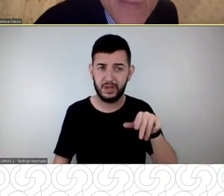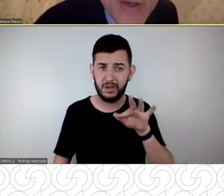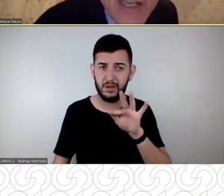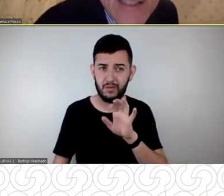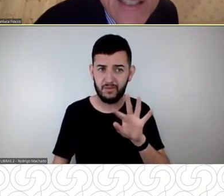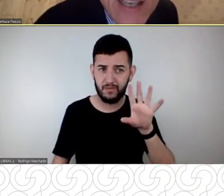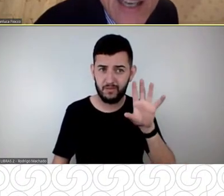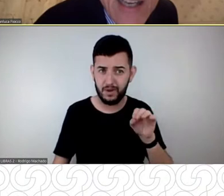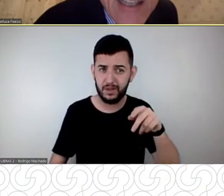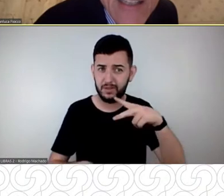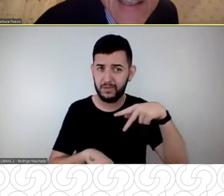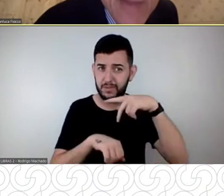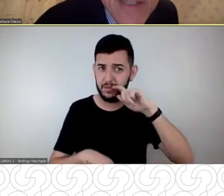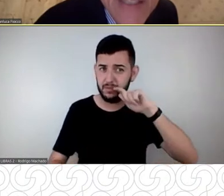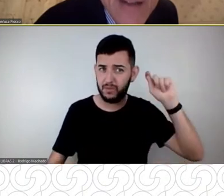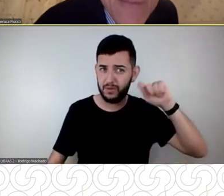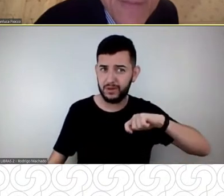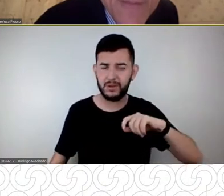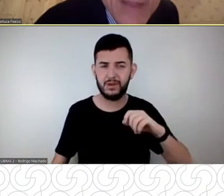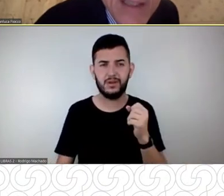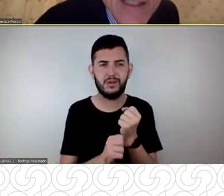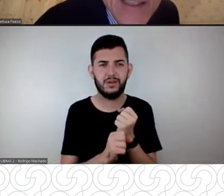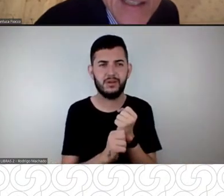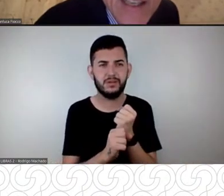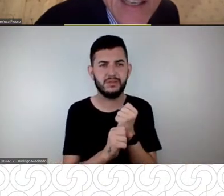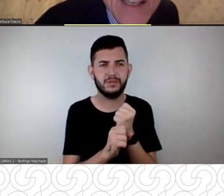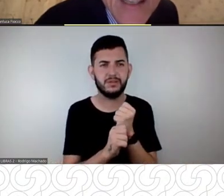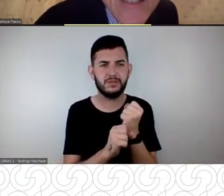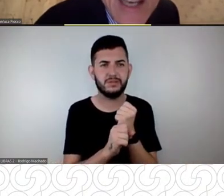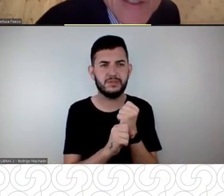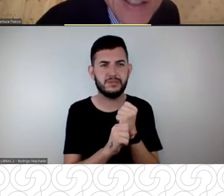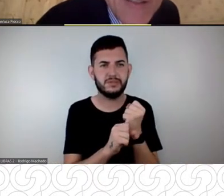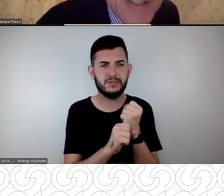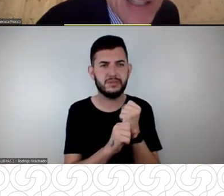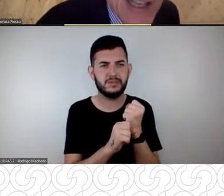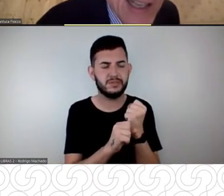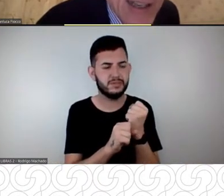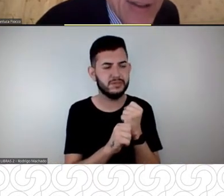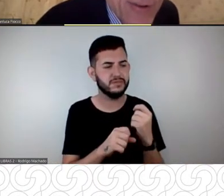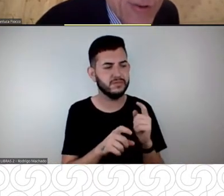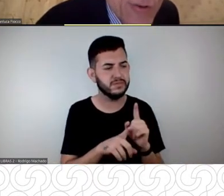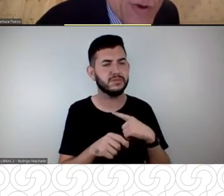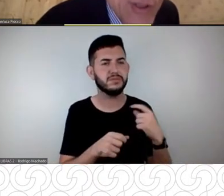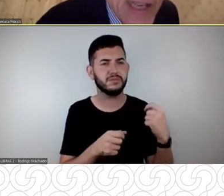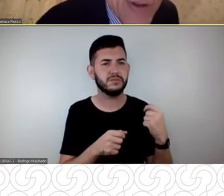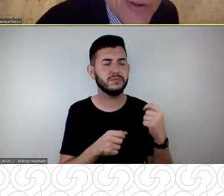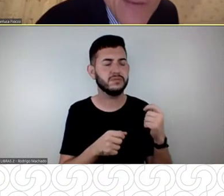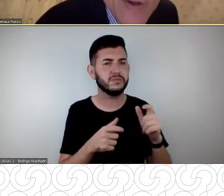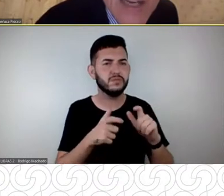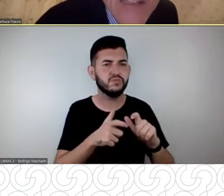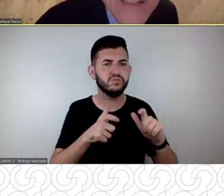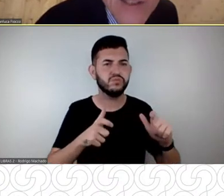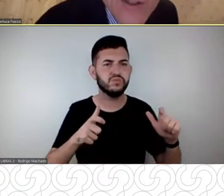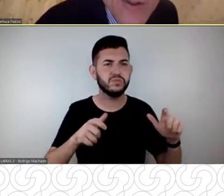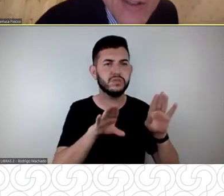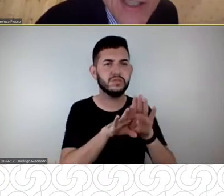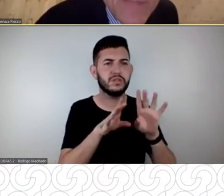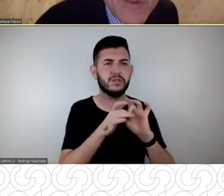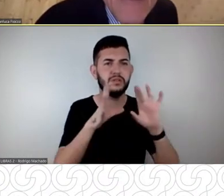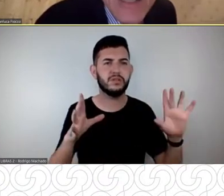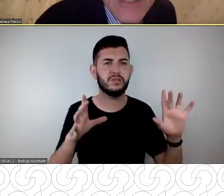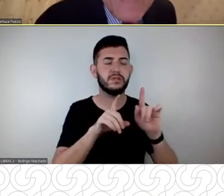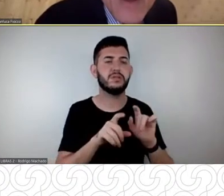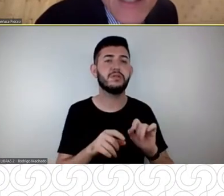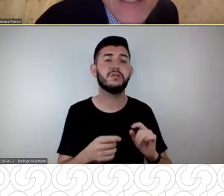anos estava crescendo muito como democracia e liberdade, ou nesses